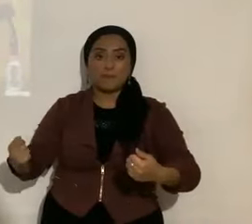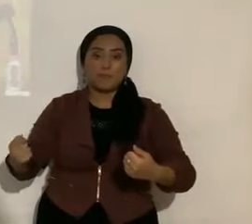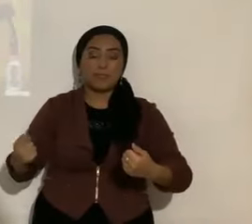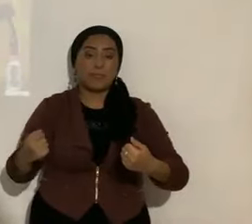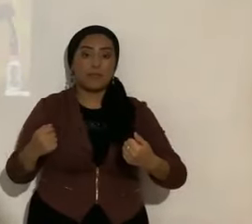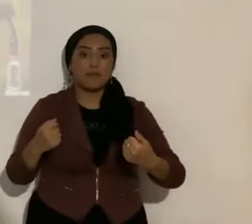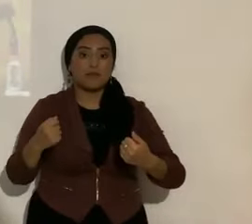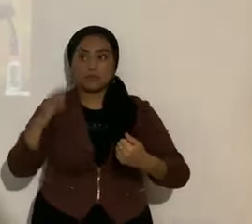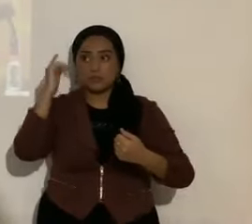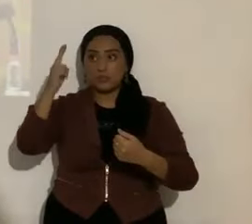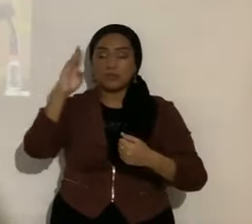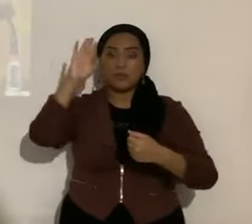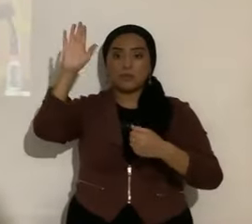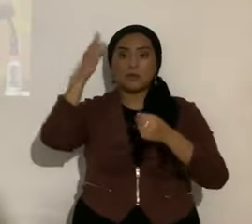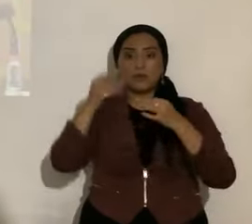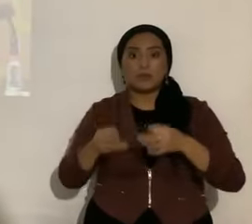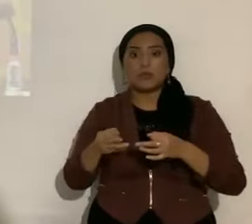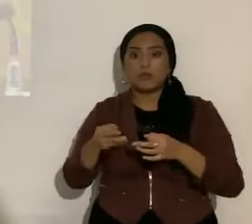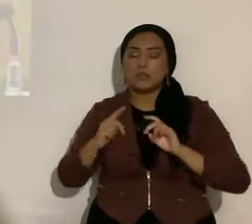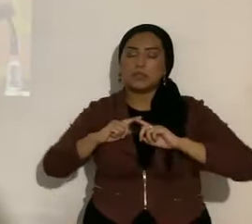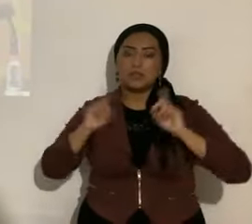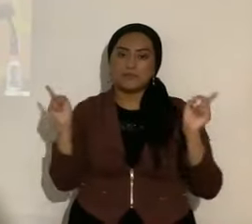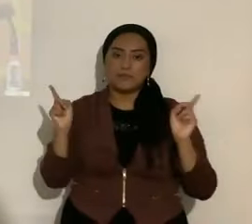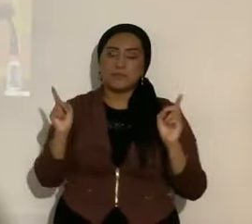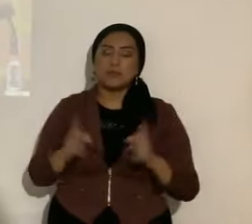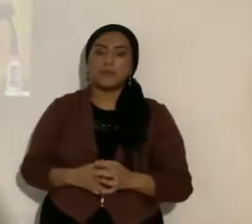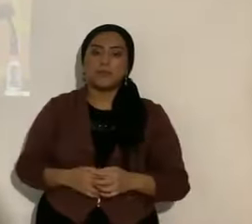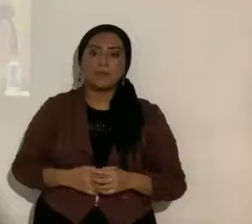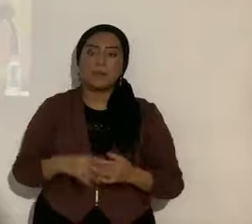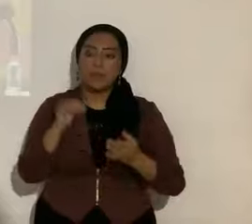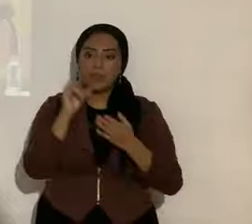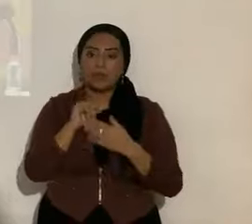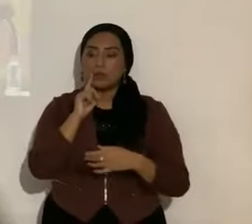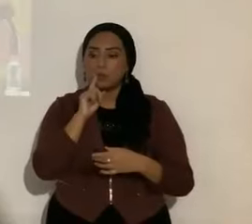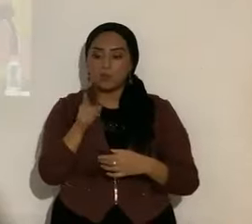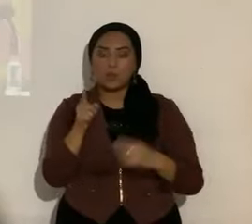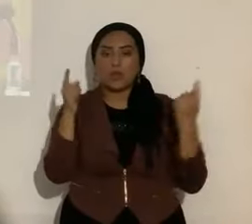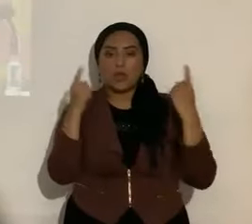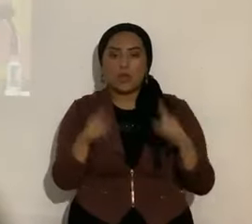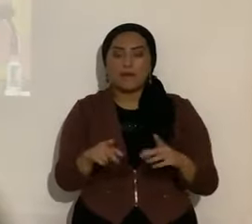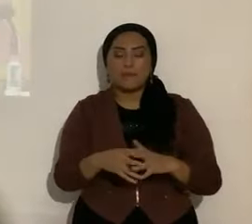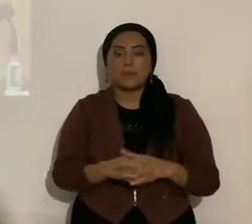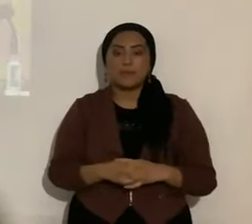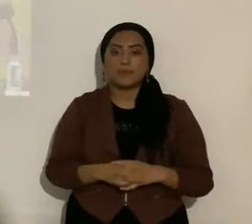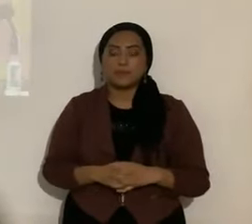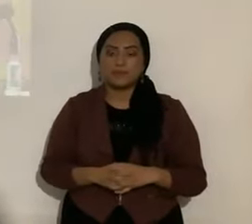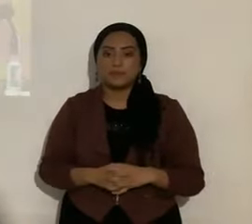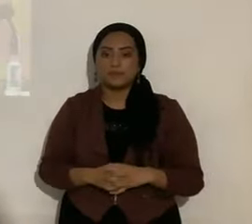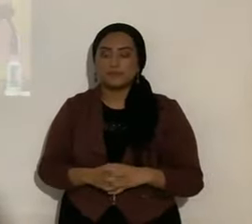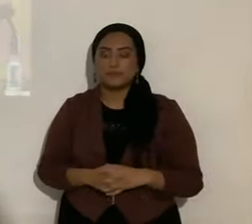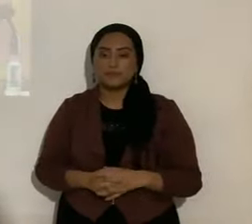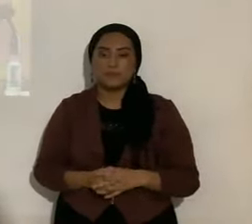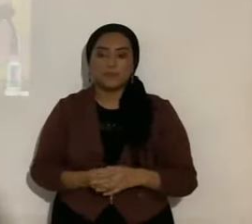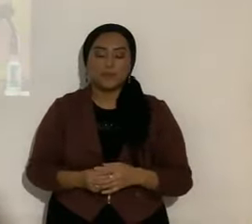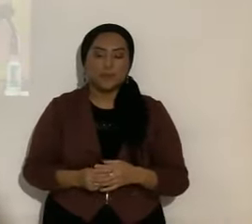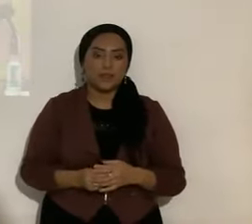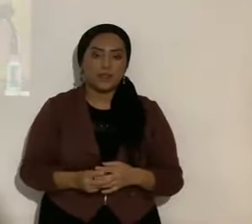por voluntad de Yahweh, sería otra cosa. Eso sí, ni hablar. ¿Quién se mete a discutir con el